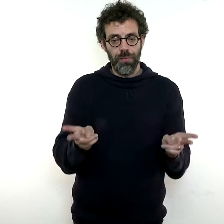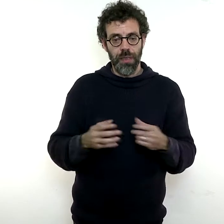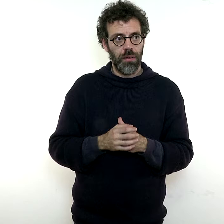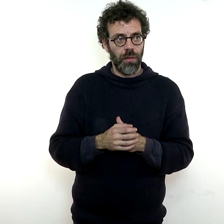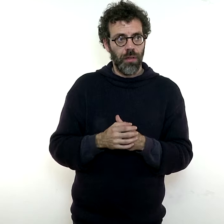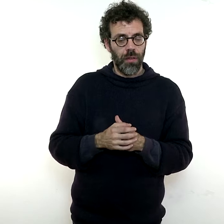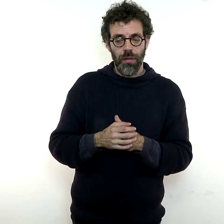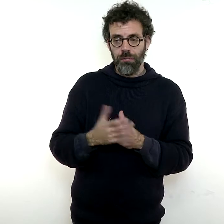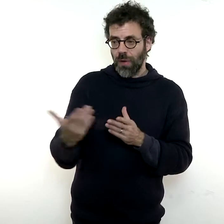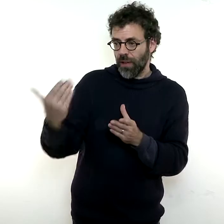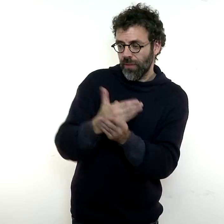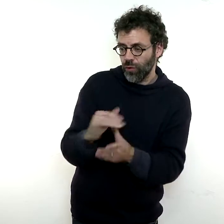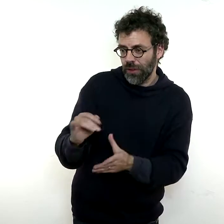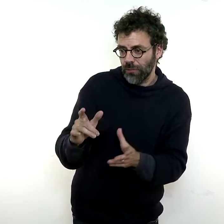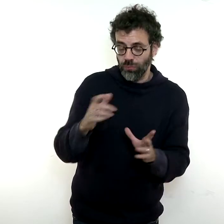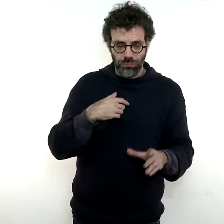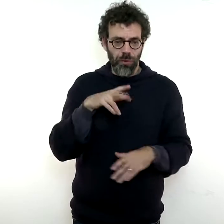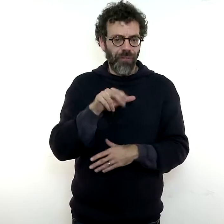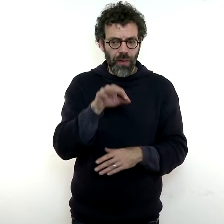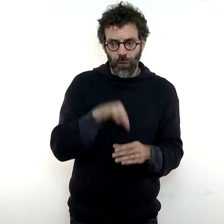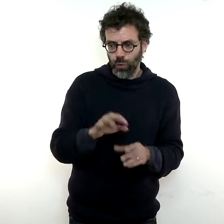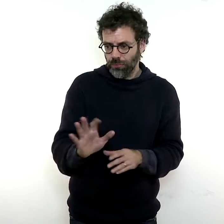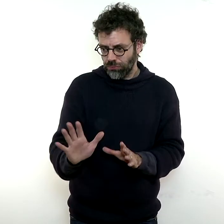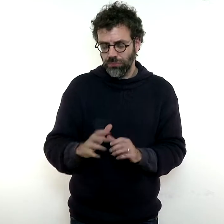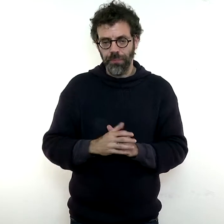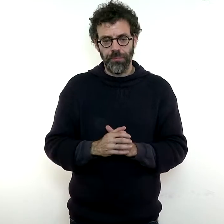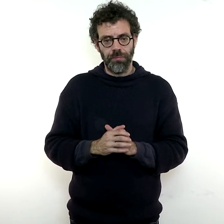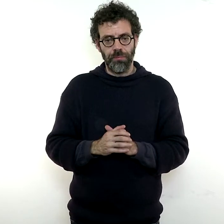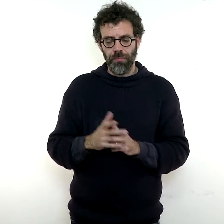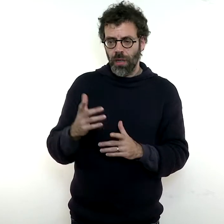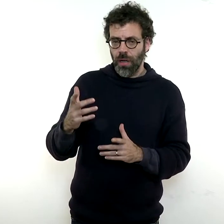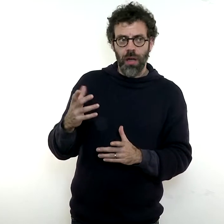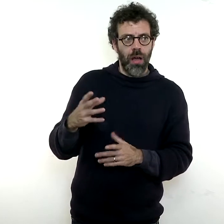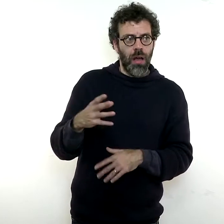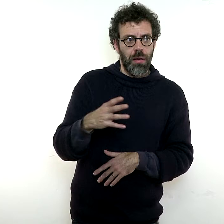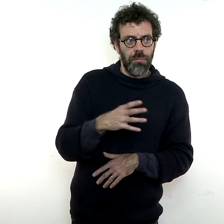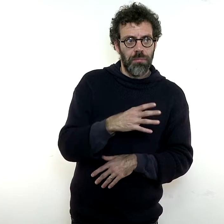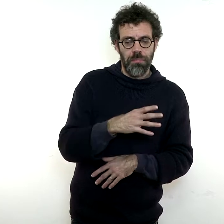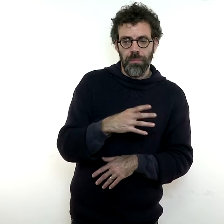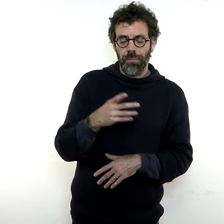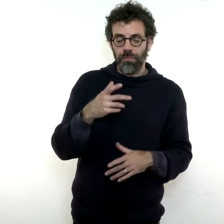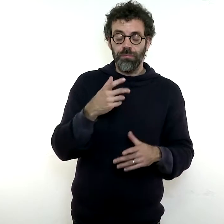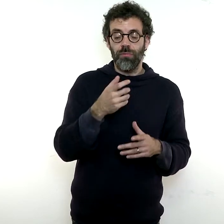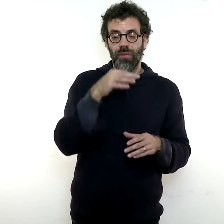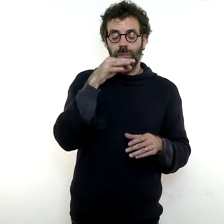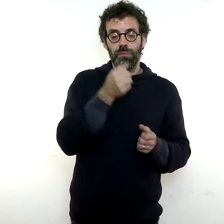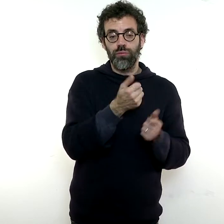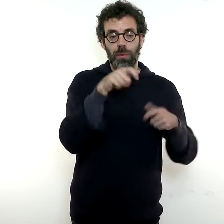Non, je vais la faire voter. Oui. Madame Scudier, monsieur Rivas ne prennent pas part au vote.